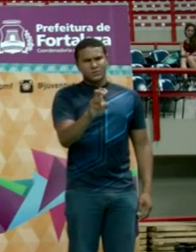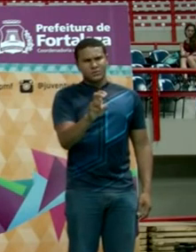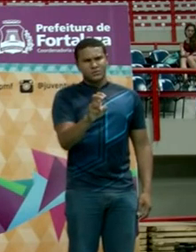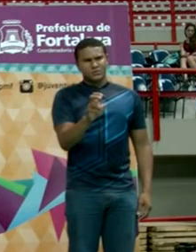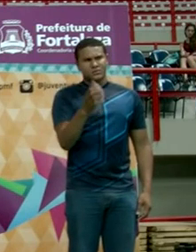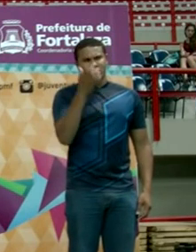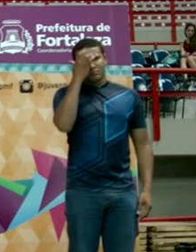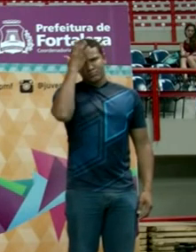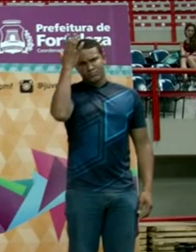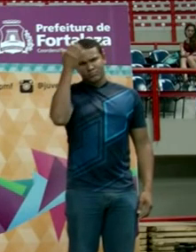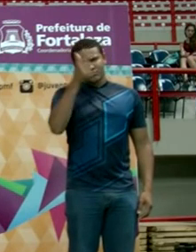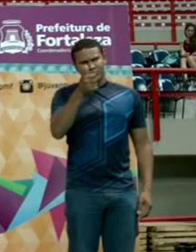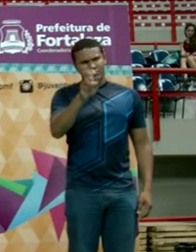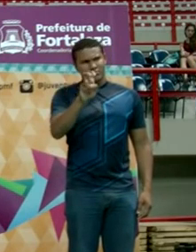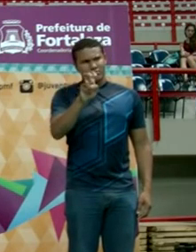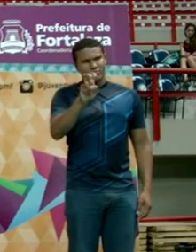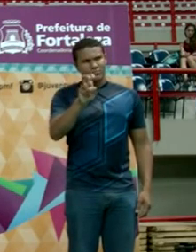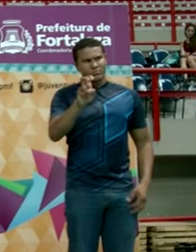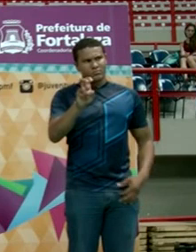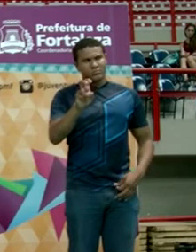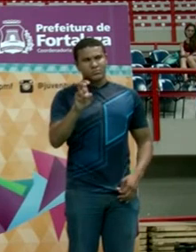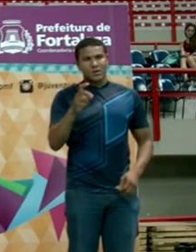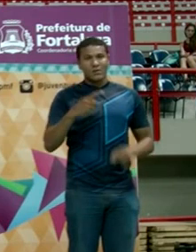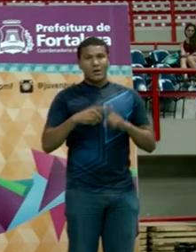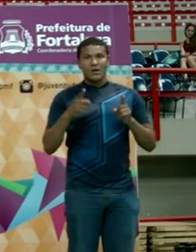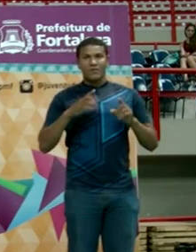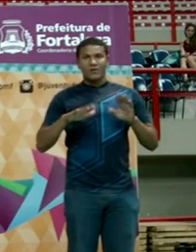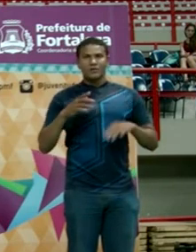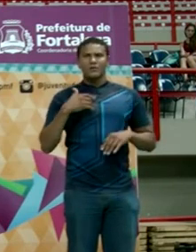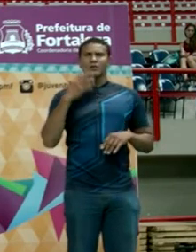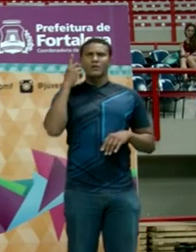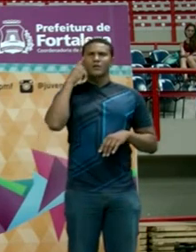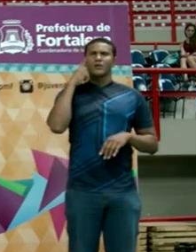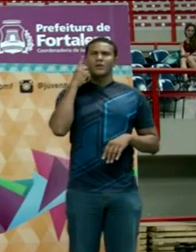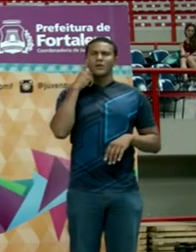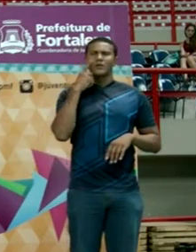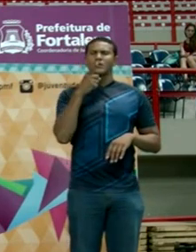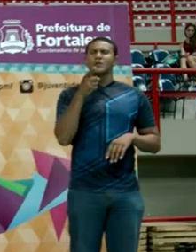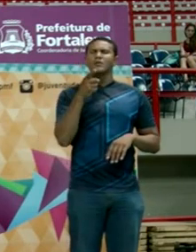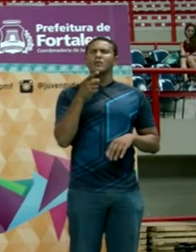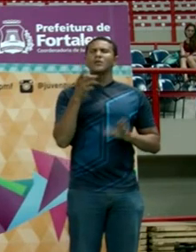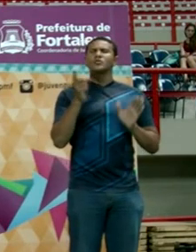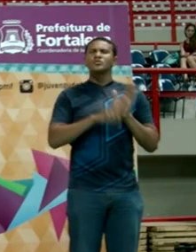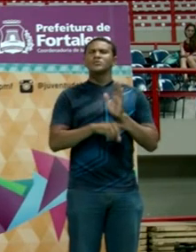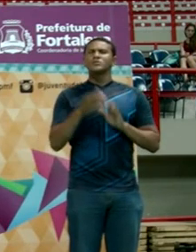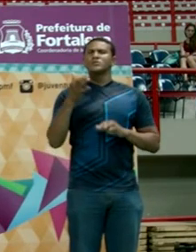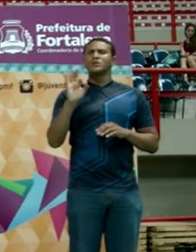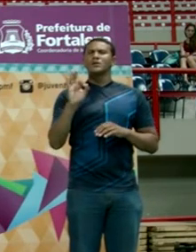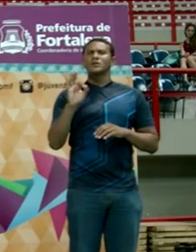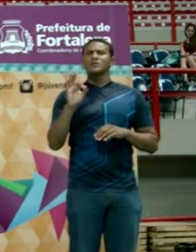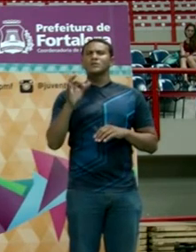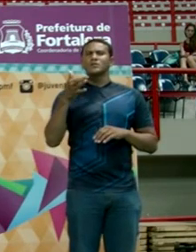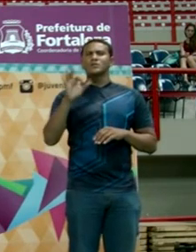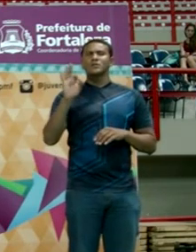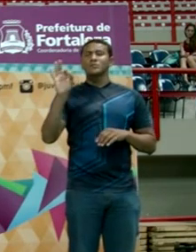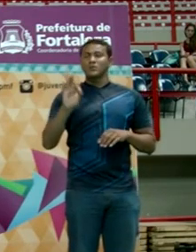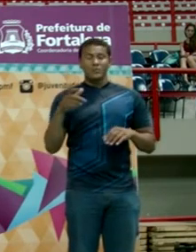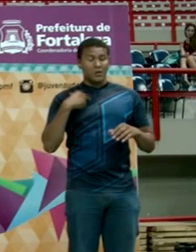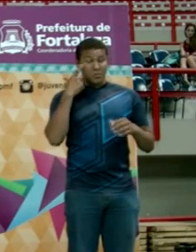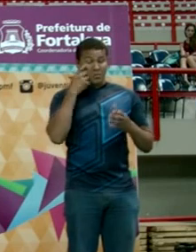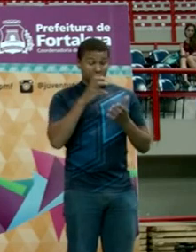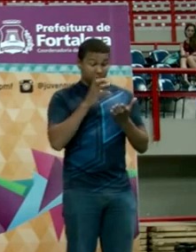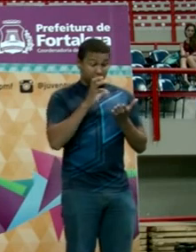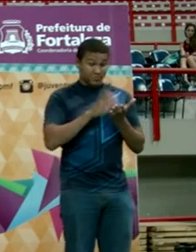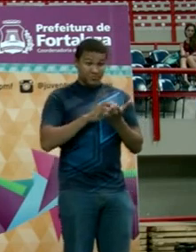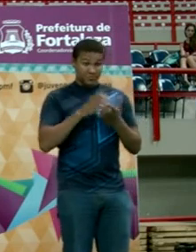Aí é só pegar, tirar R$ 15 de desconto. Só que quando a gente chega na loja, a gente já pergunta assim, quanto é que é o desconto? Ela, 10%. Então, deixa eu pegar um calculador aqui. Aí